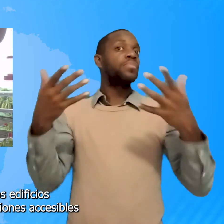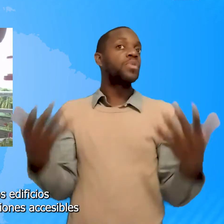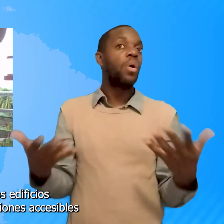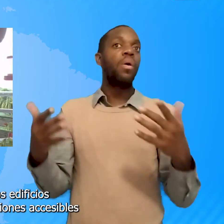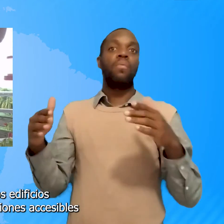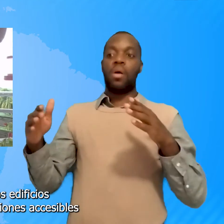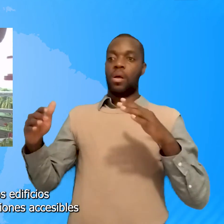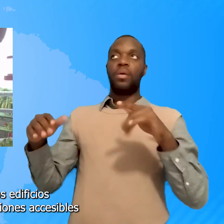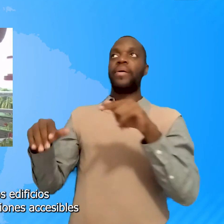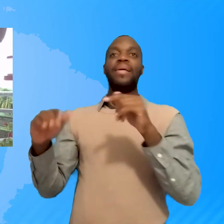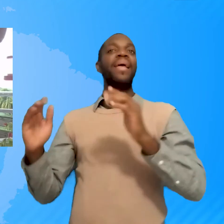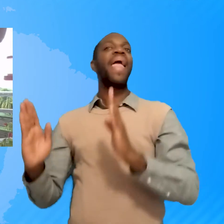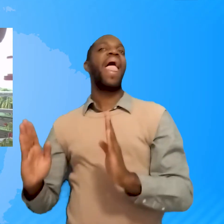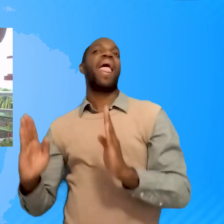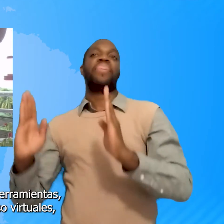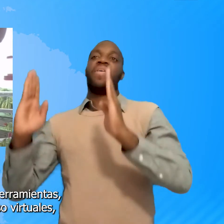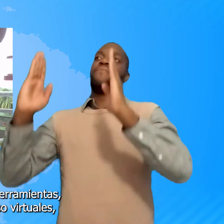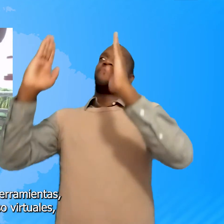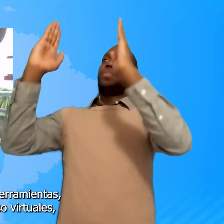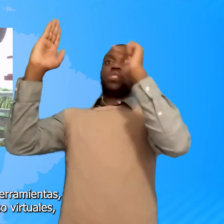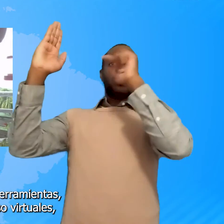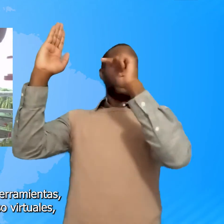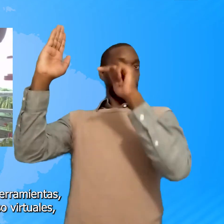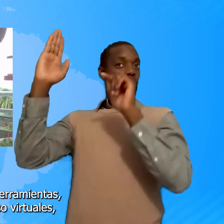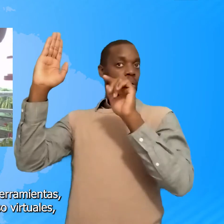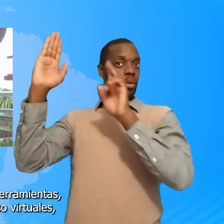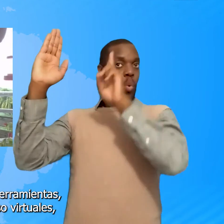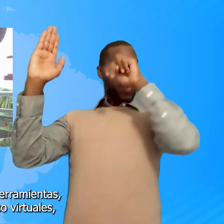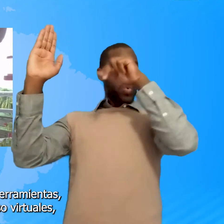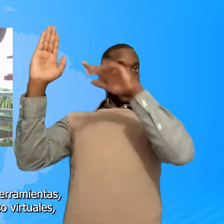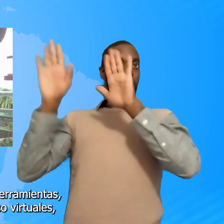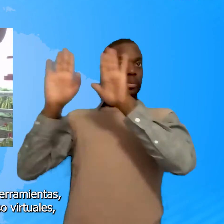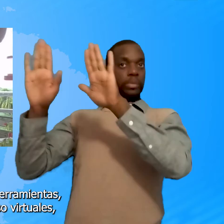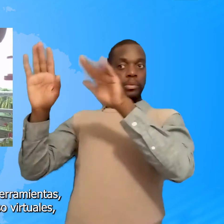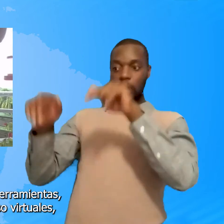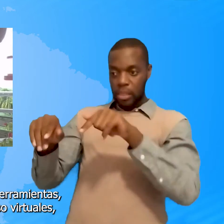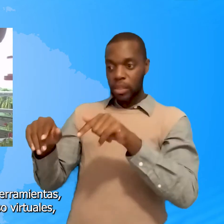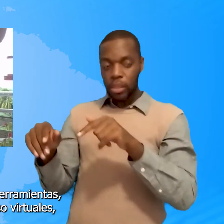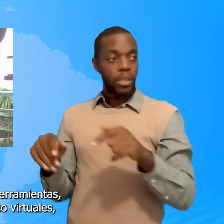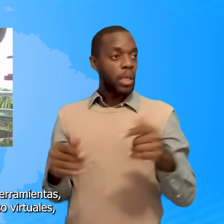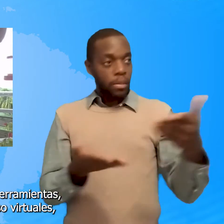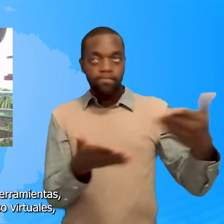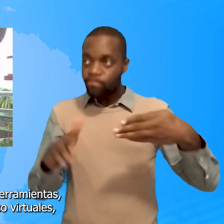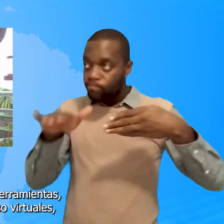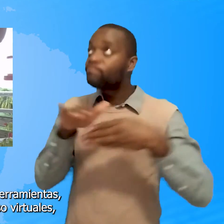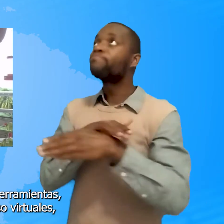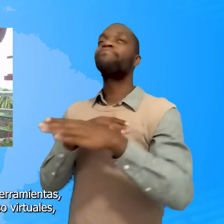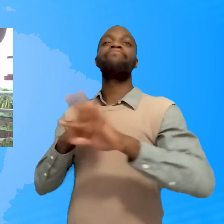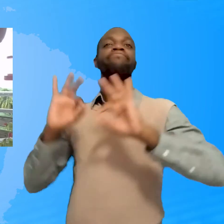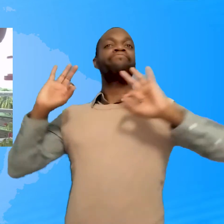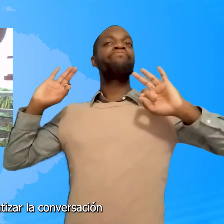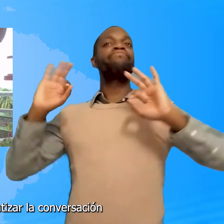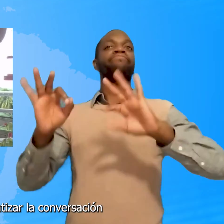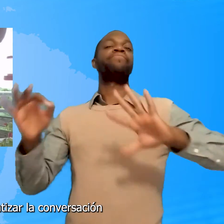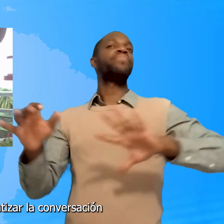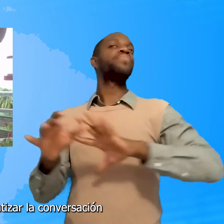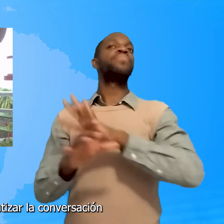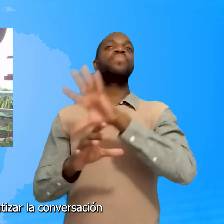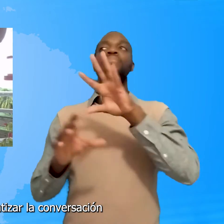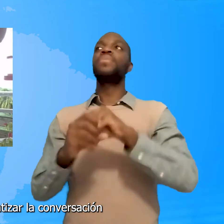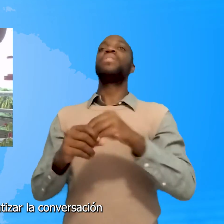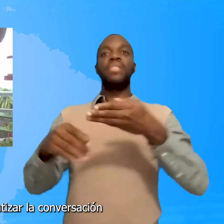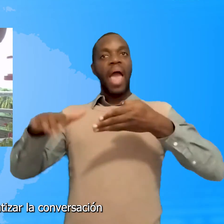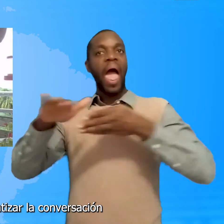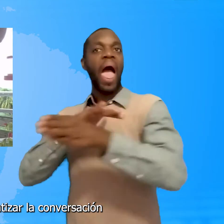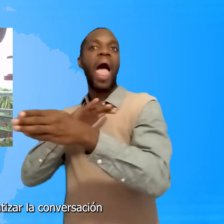tener reuniones accesibles, a, a todas las herramientas, en este caso virtuales, que tienen